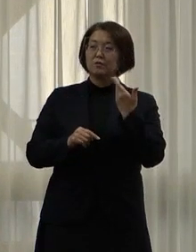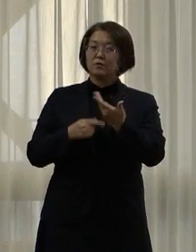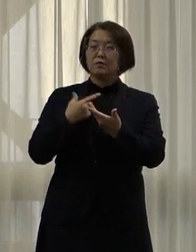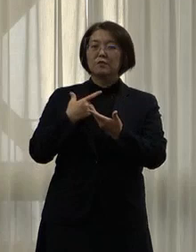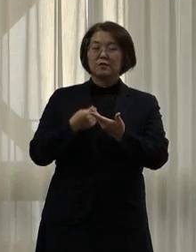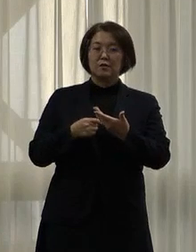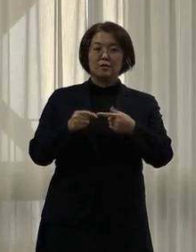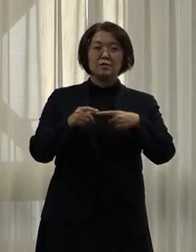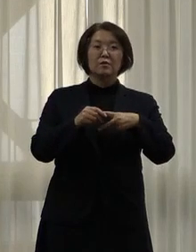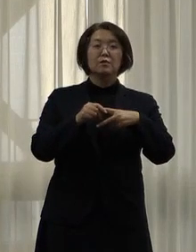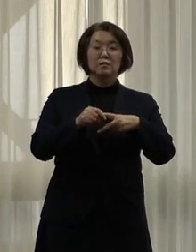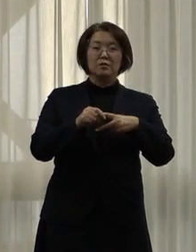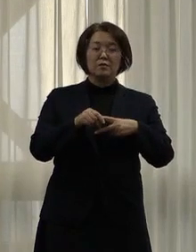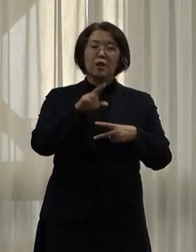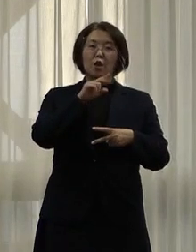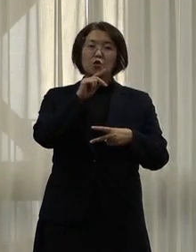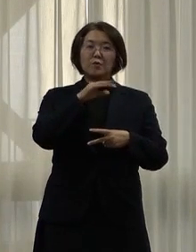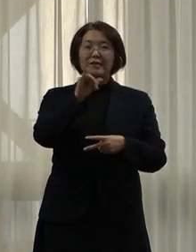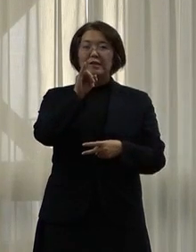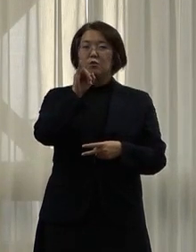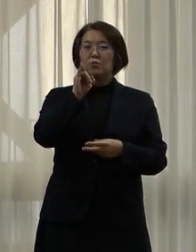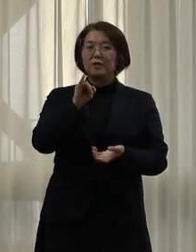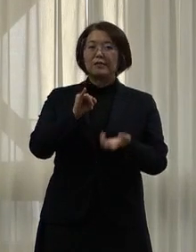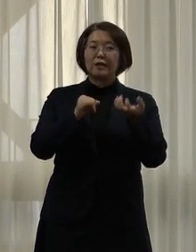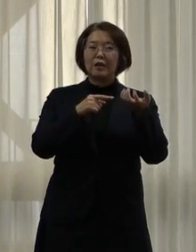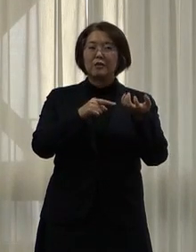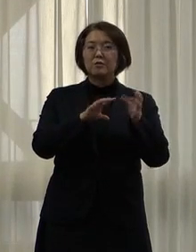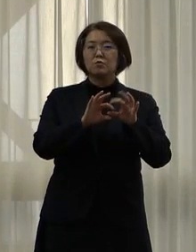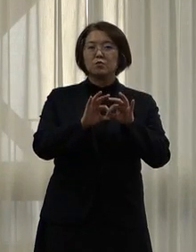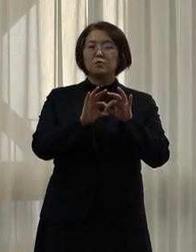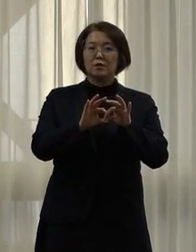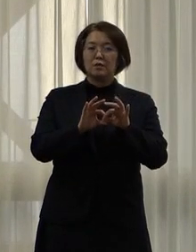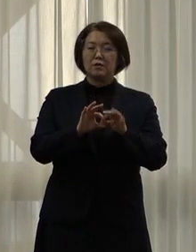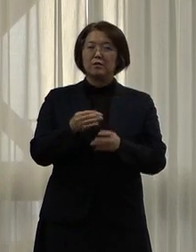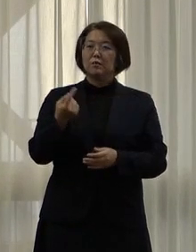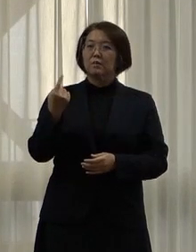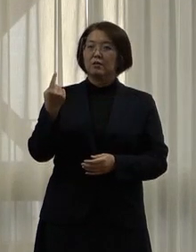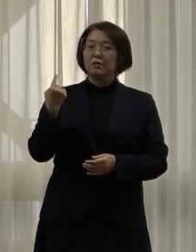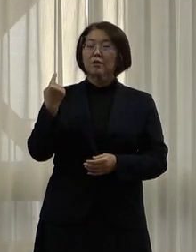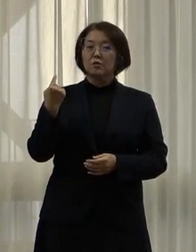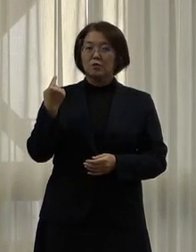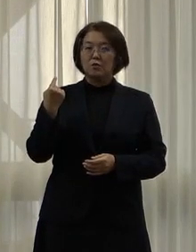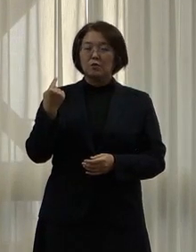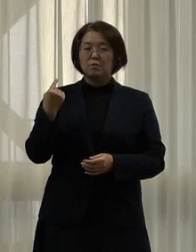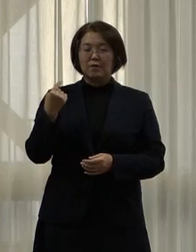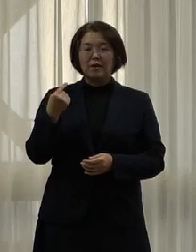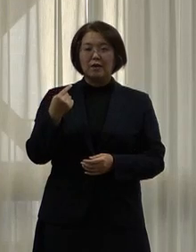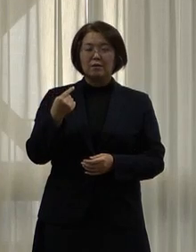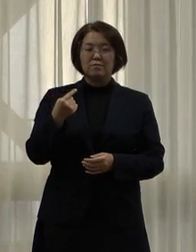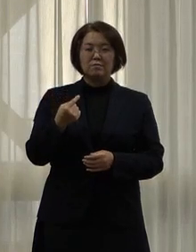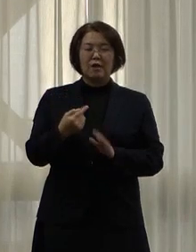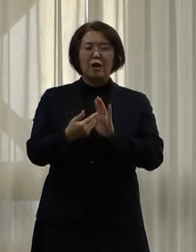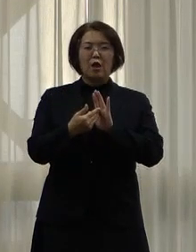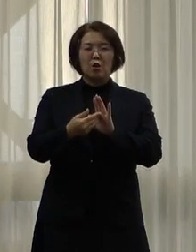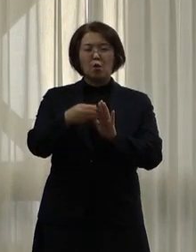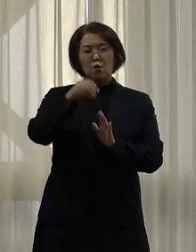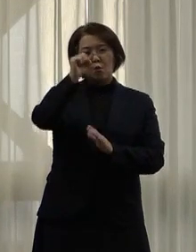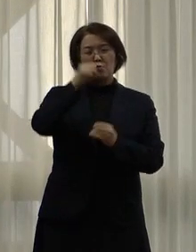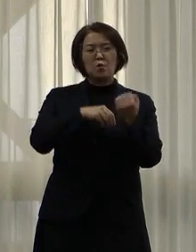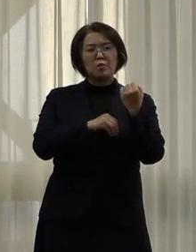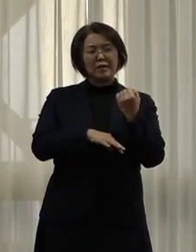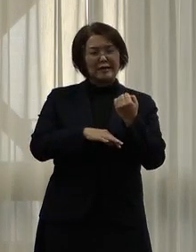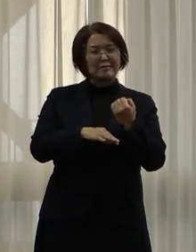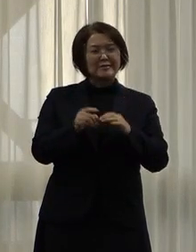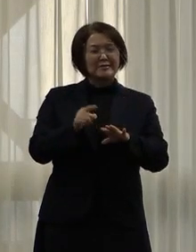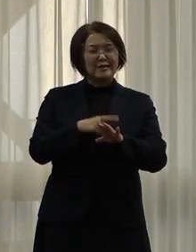まず1点内と、インフルエンザの発生についてです。昨日も、7項病名性かは分かっていないということなんですけれども、新たに日